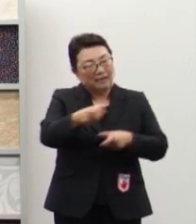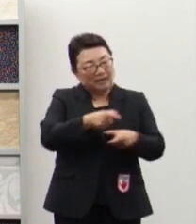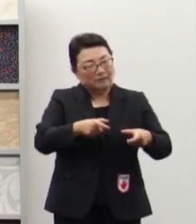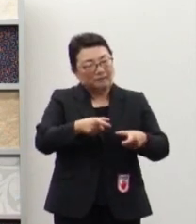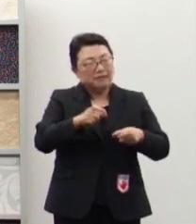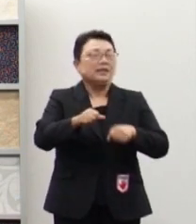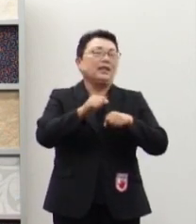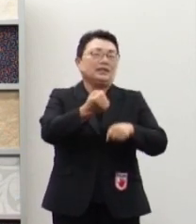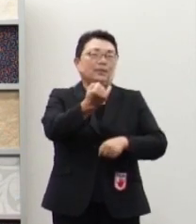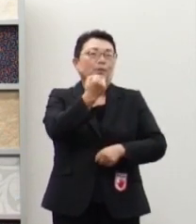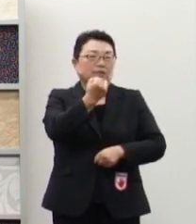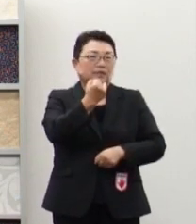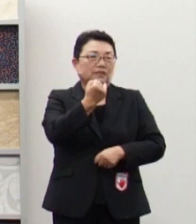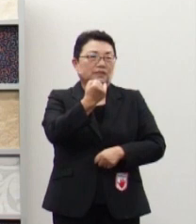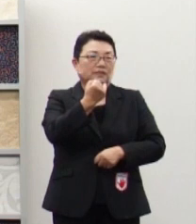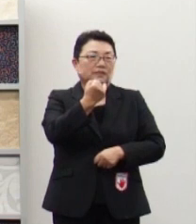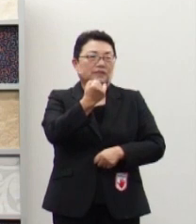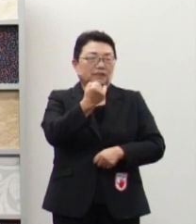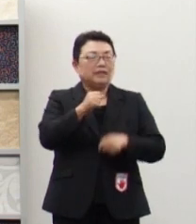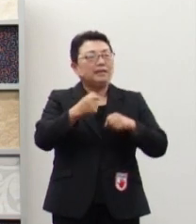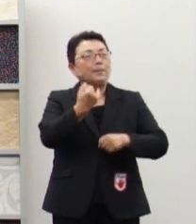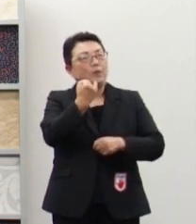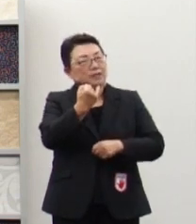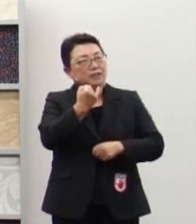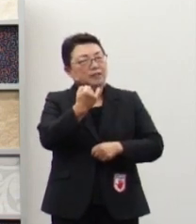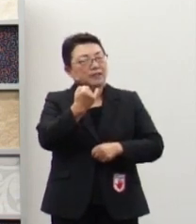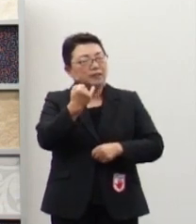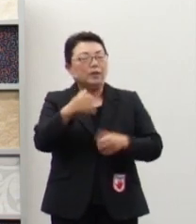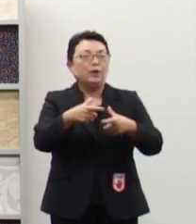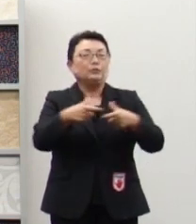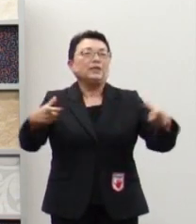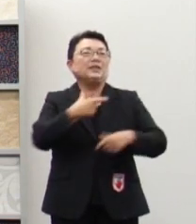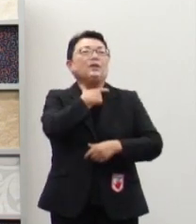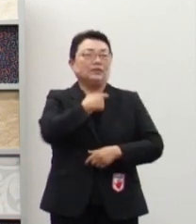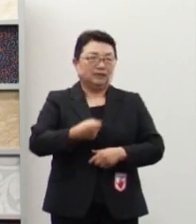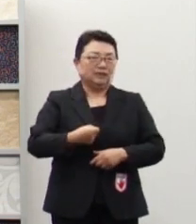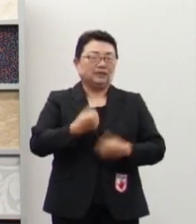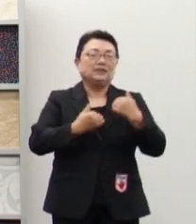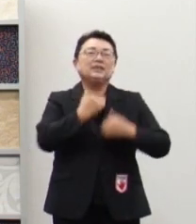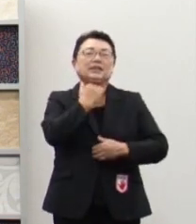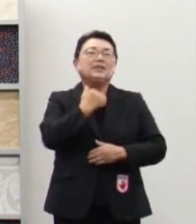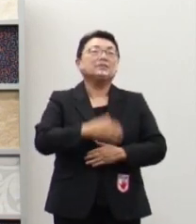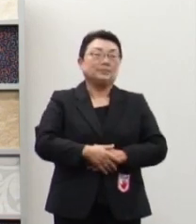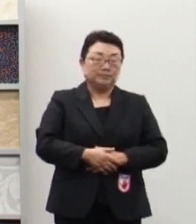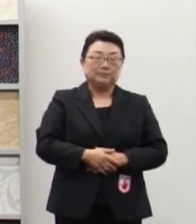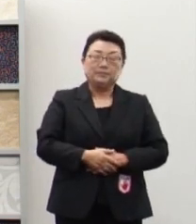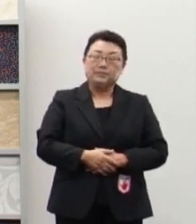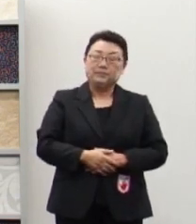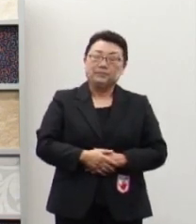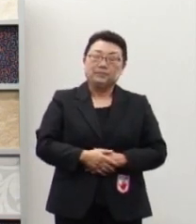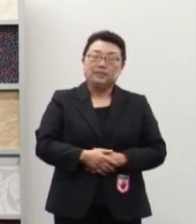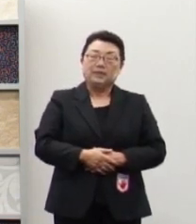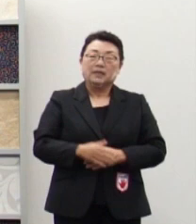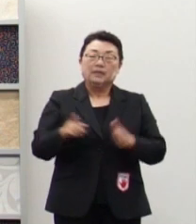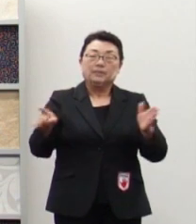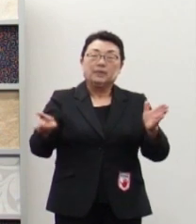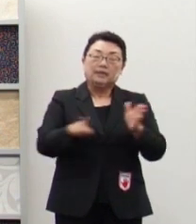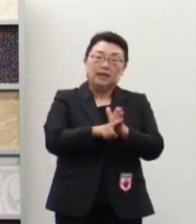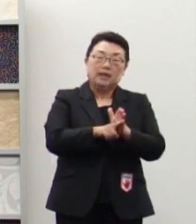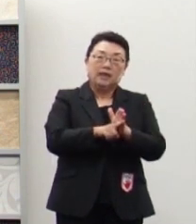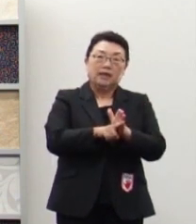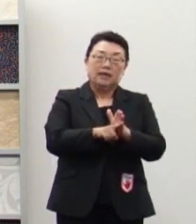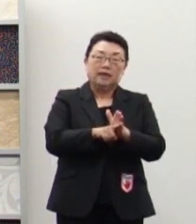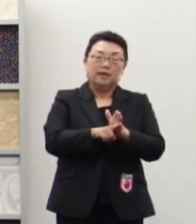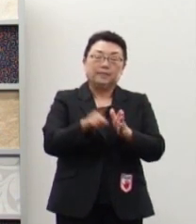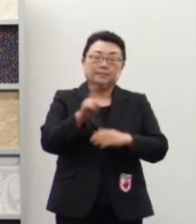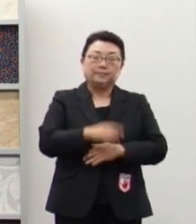と、思っていただけるような方が増えるんじゃないかなと、こう期待していますし、またあの、まあ、これまでこうなんていうんですか、